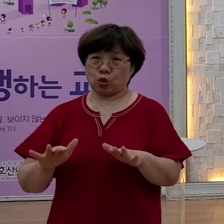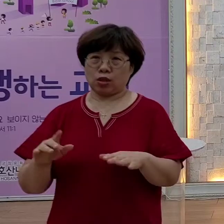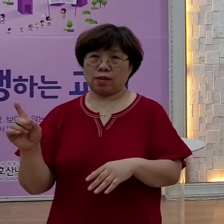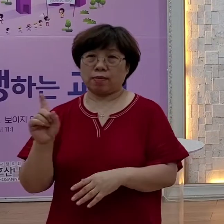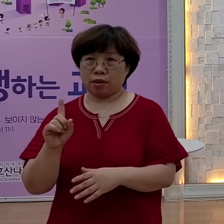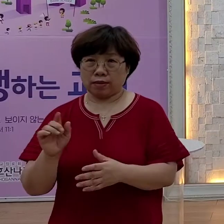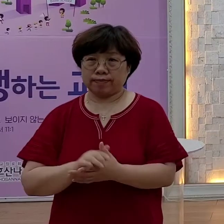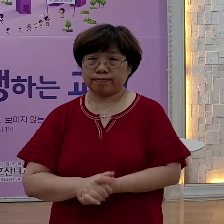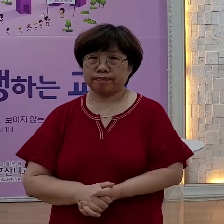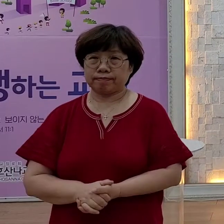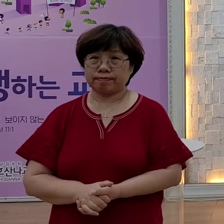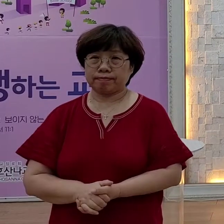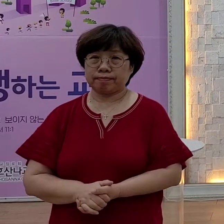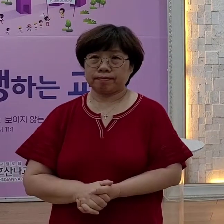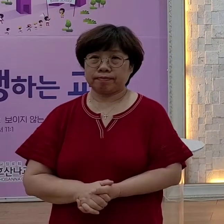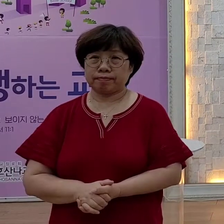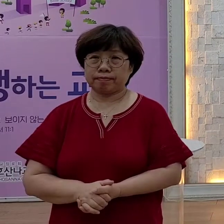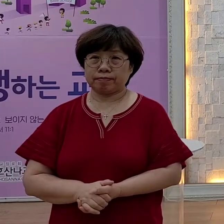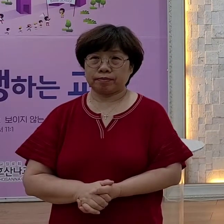오늘은